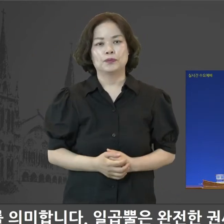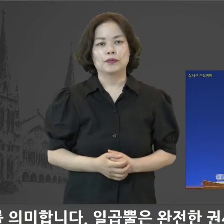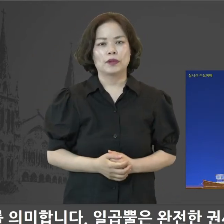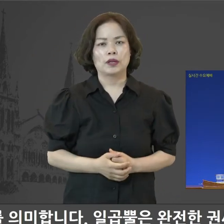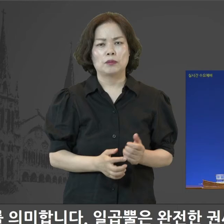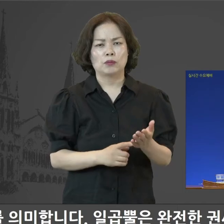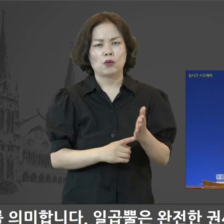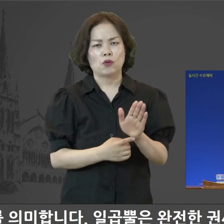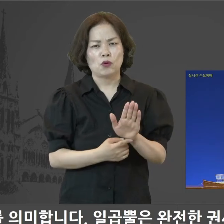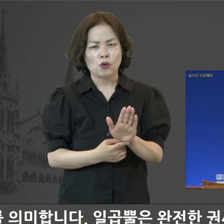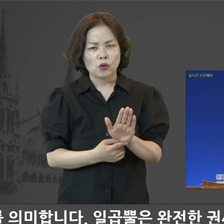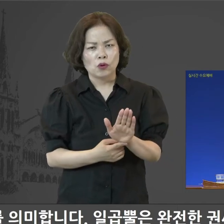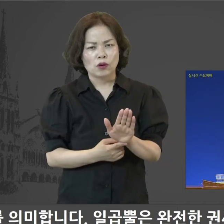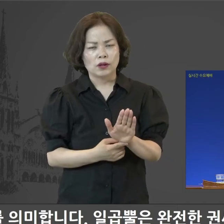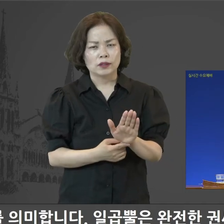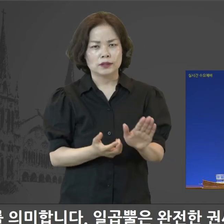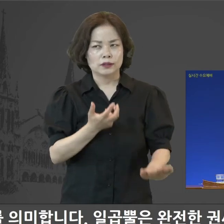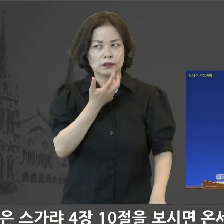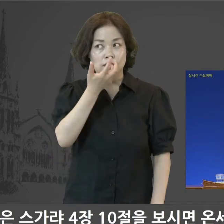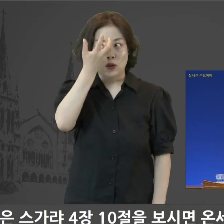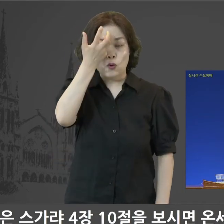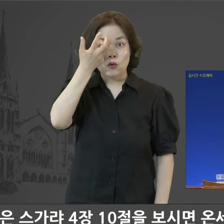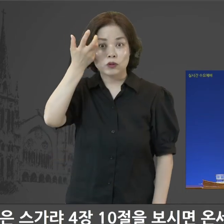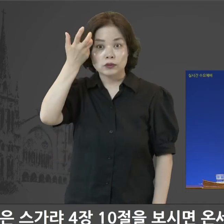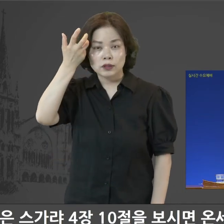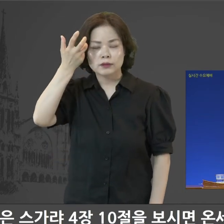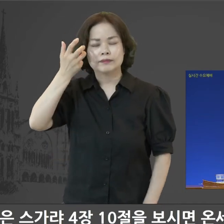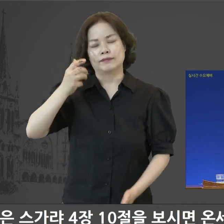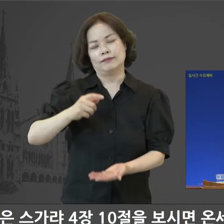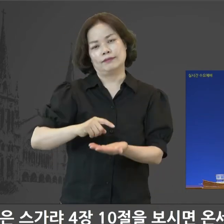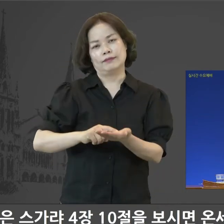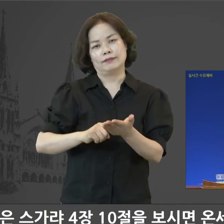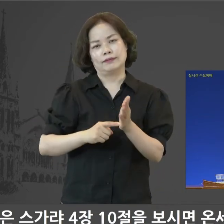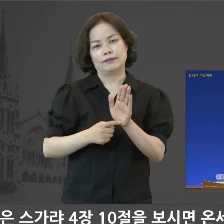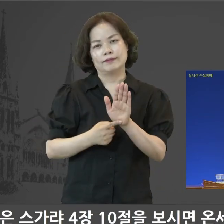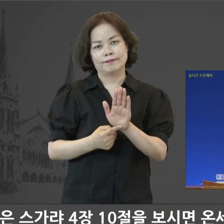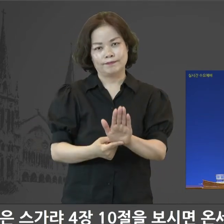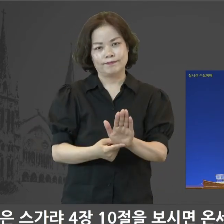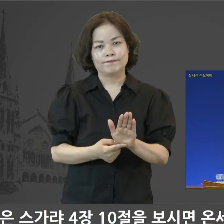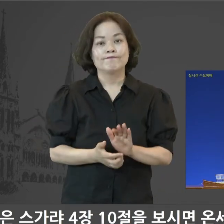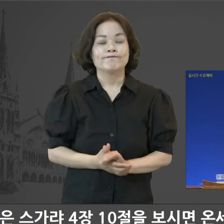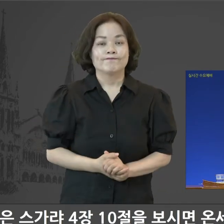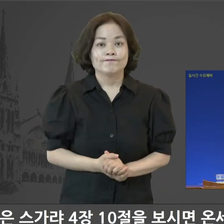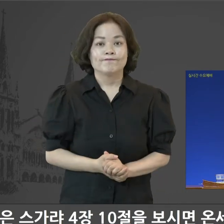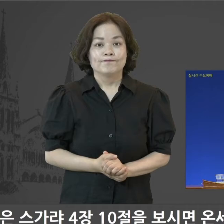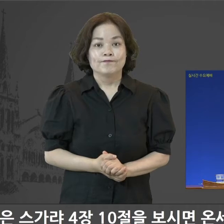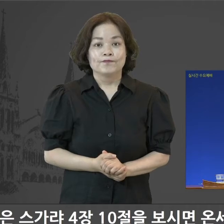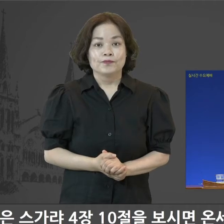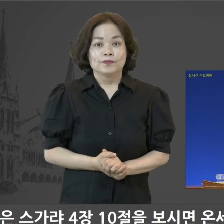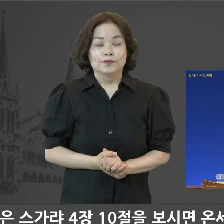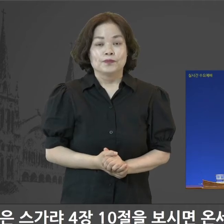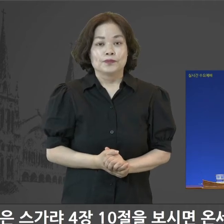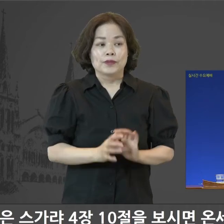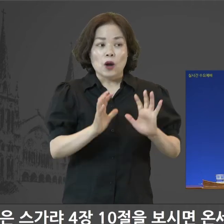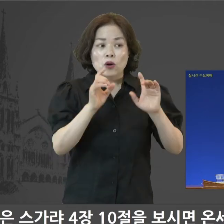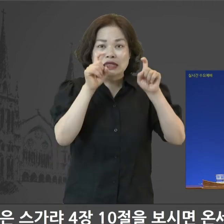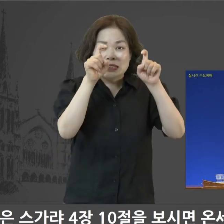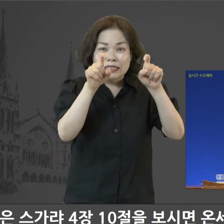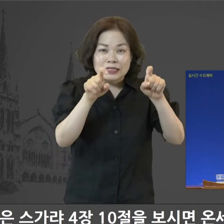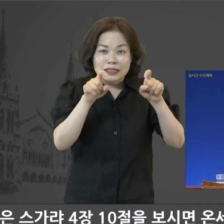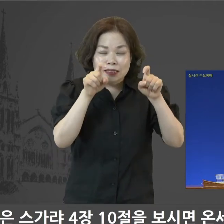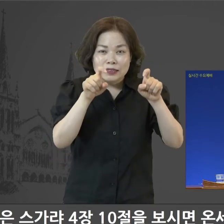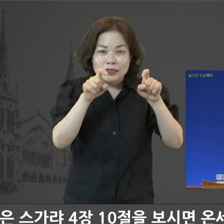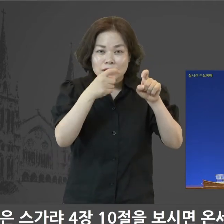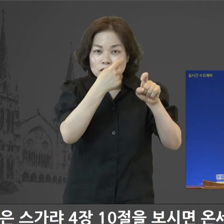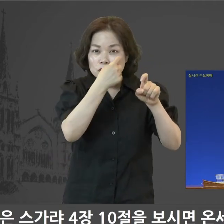이 표현은요, 성령님을 상징하는 표현입니다. 결국 이 어린 양은